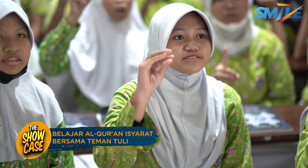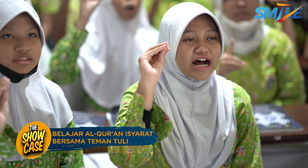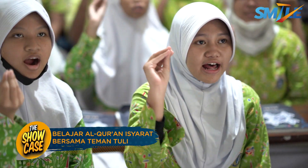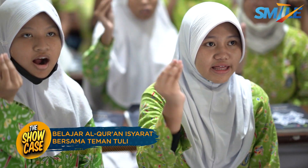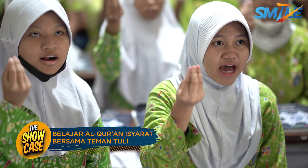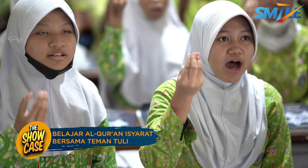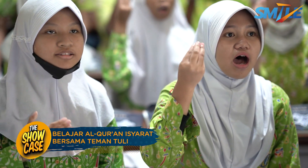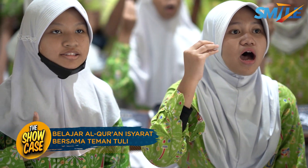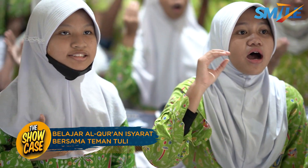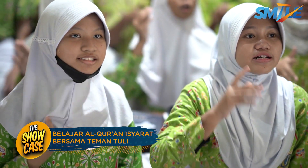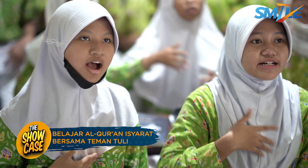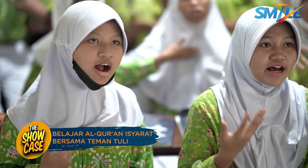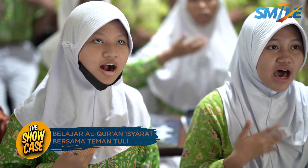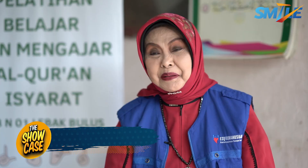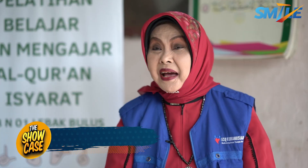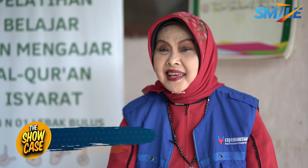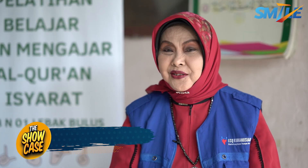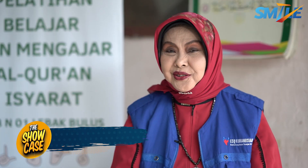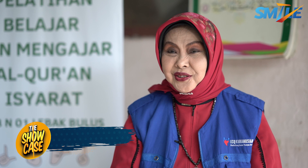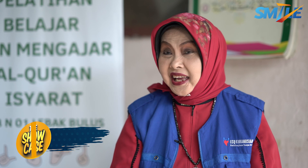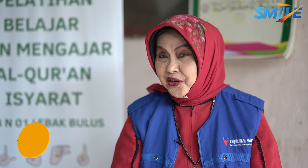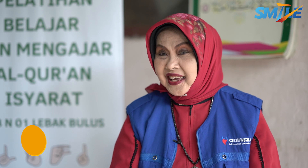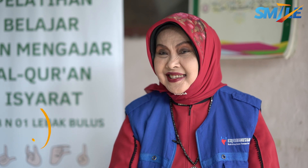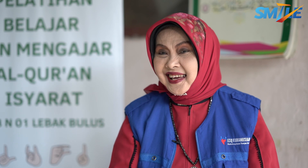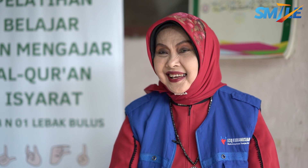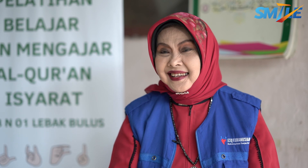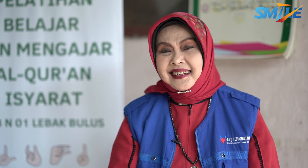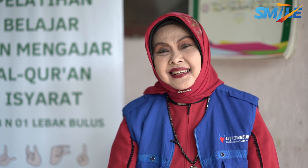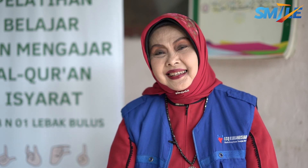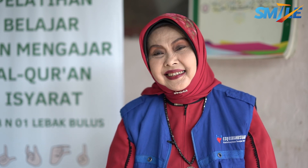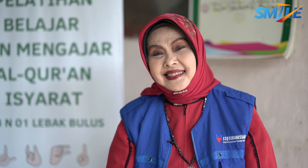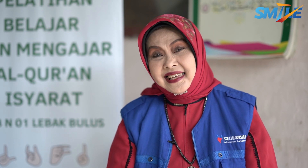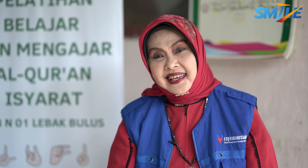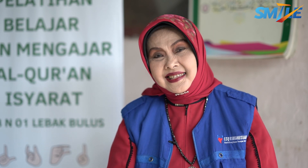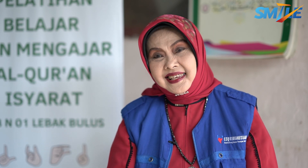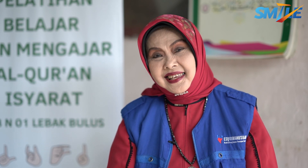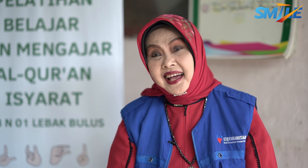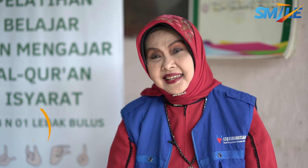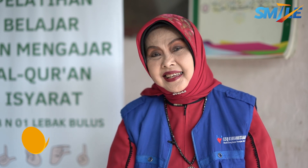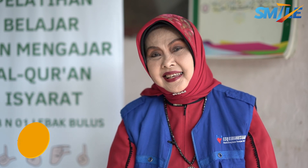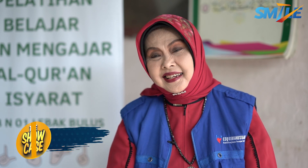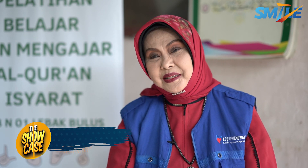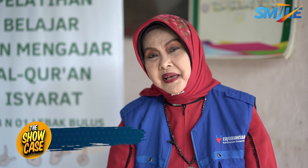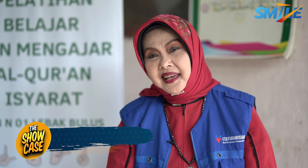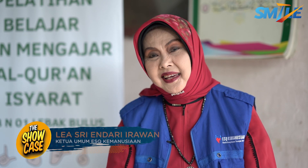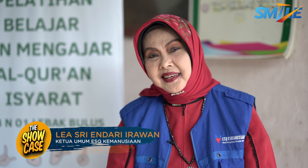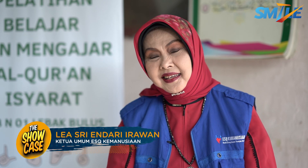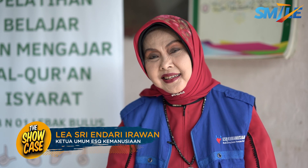Assalamualaikum warahmatullahi wabarakatuh. Selamat pagi untuk Indonesia. Saya di sini hadir sebagai